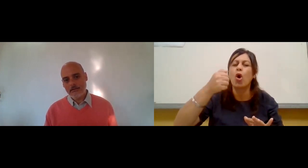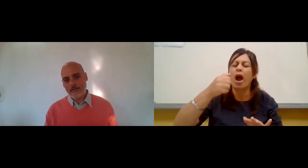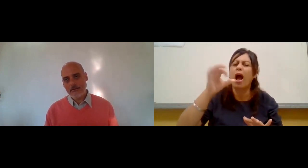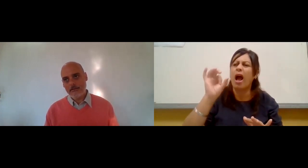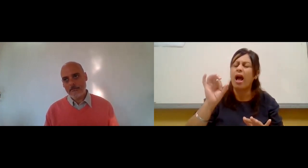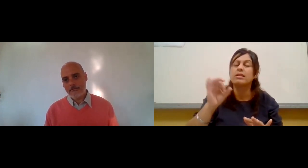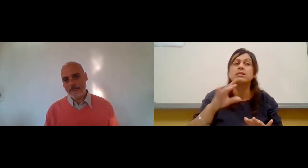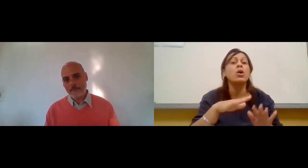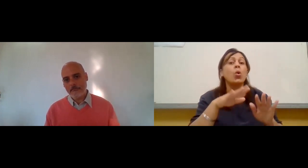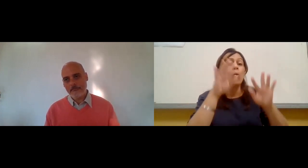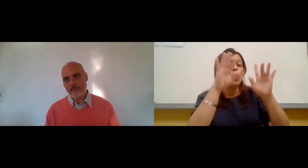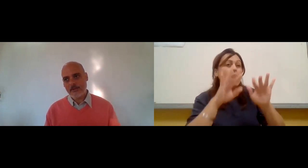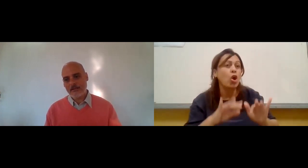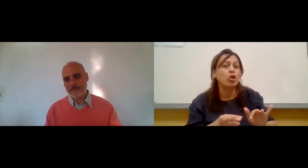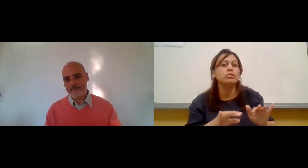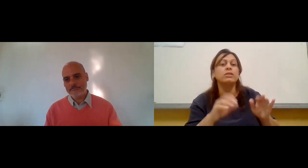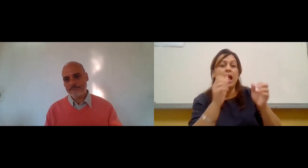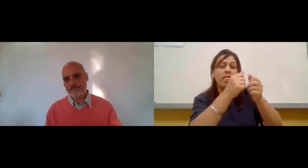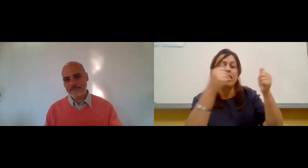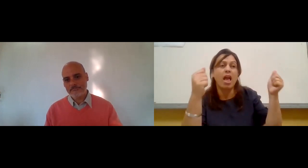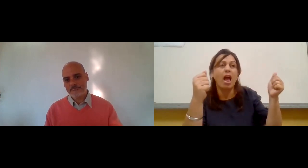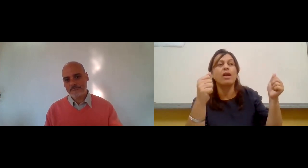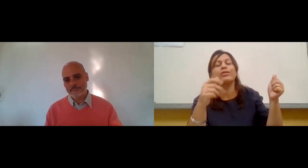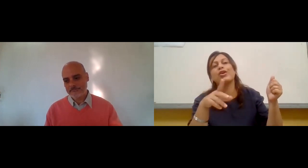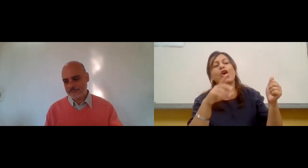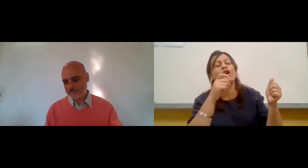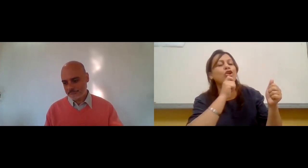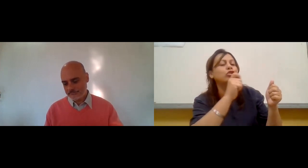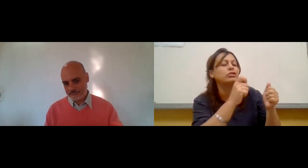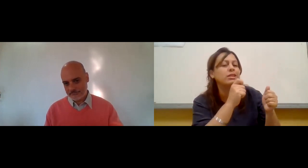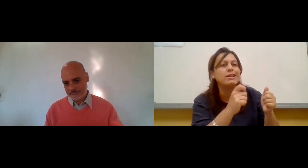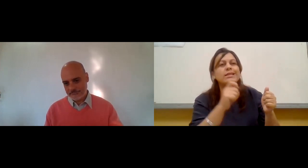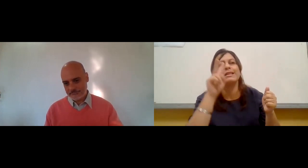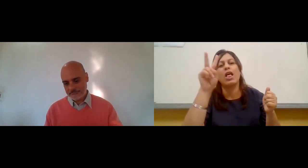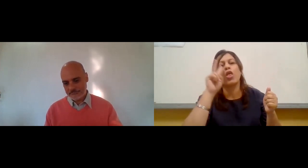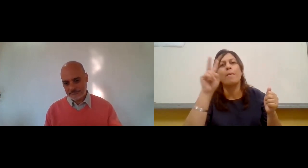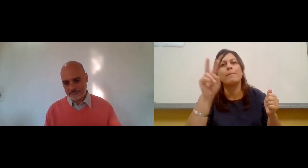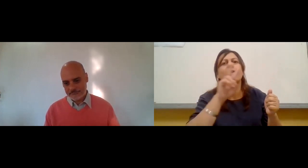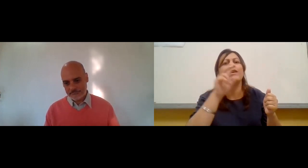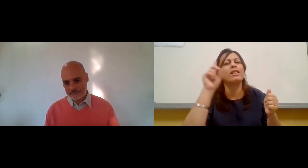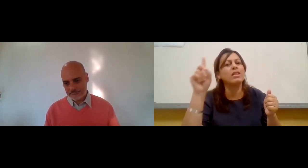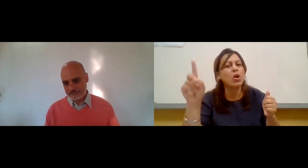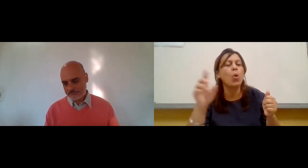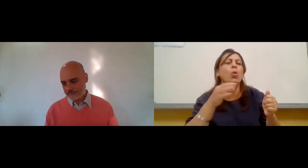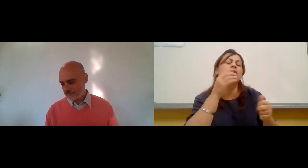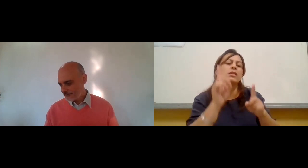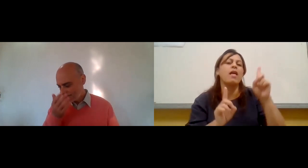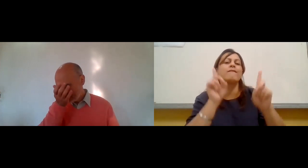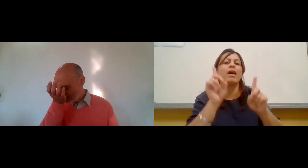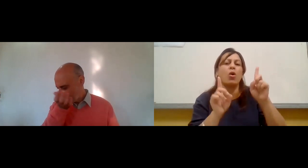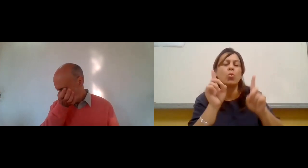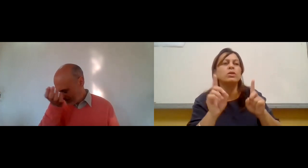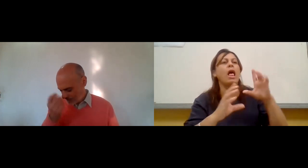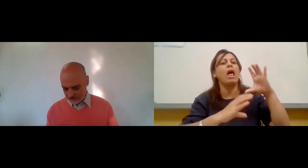novedades del 2021 Sí, en la facultad, en la universidad, en la Regional Norte. sí. Hablaba de comunicación